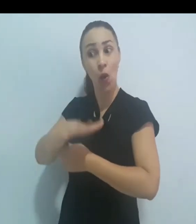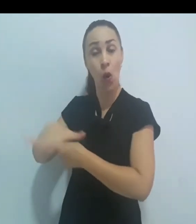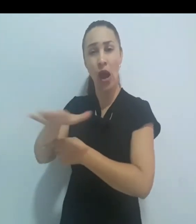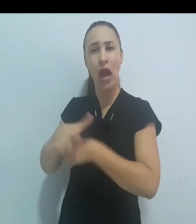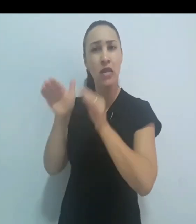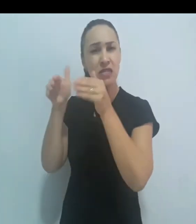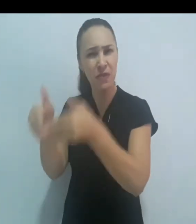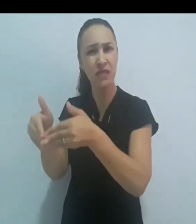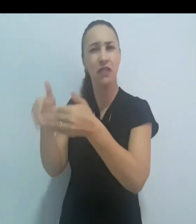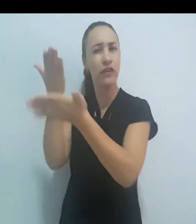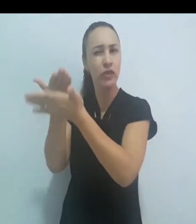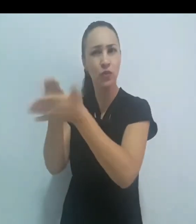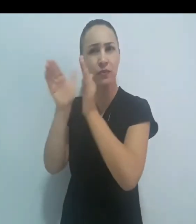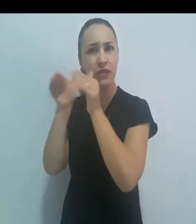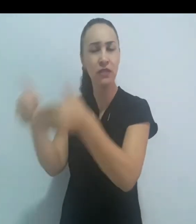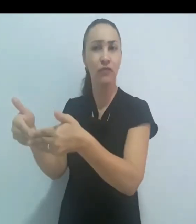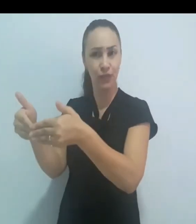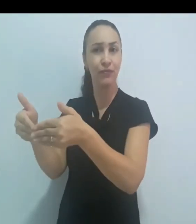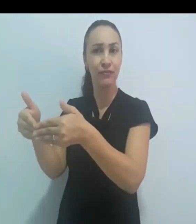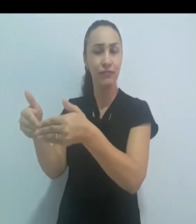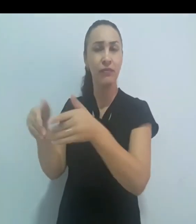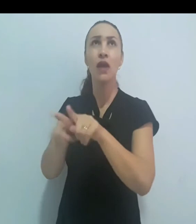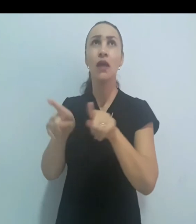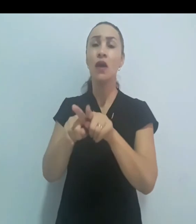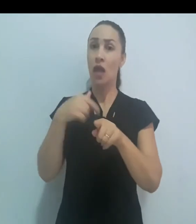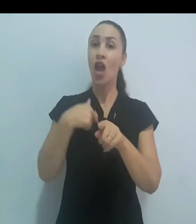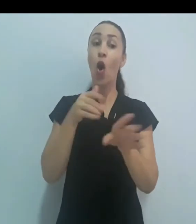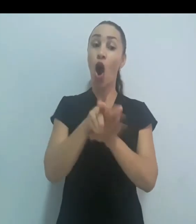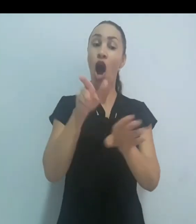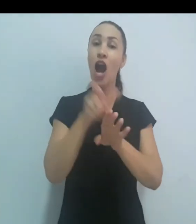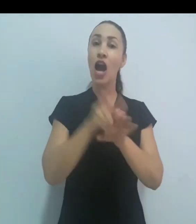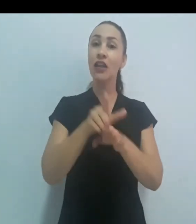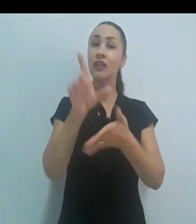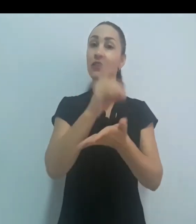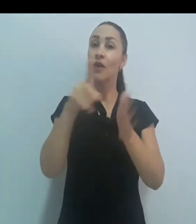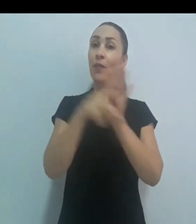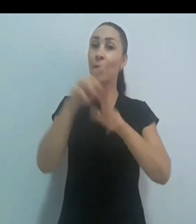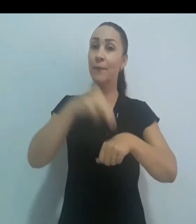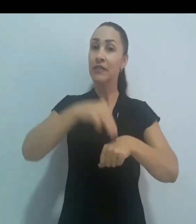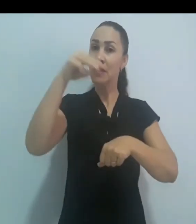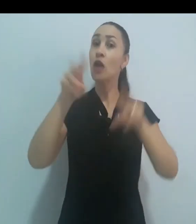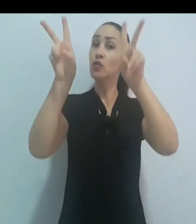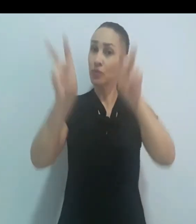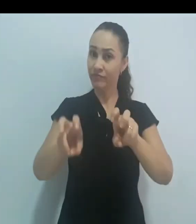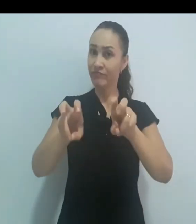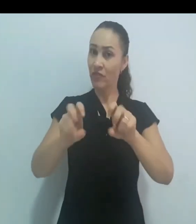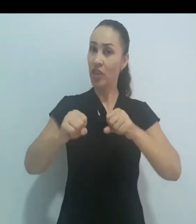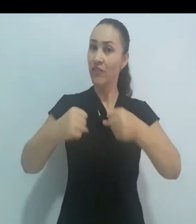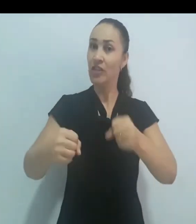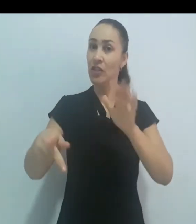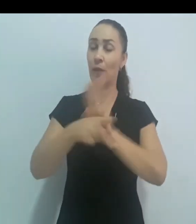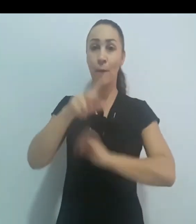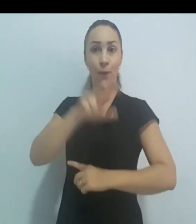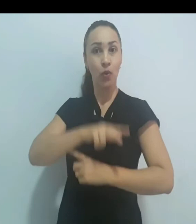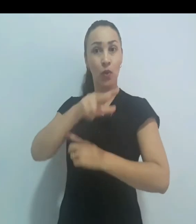surdo, que é uma área específica, tem estudos específicos. Eu até orientei uma dissertação de mestrado sobre isso, né, que